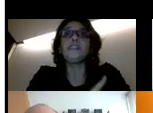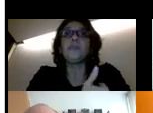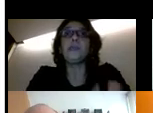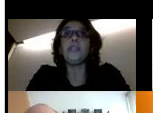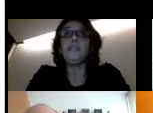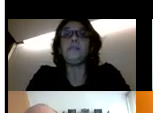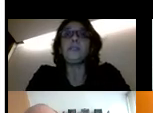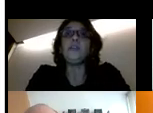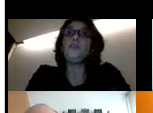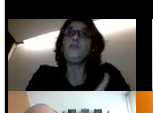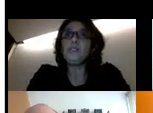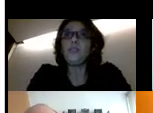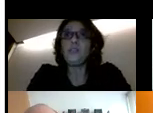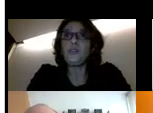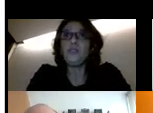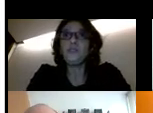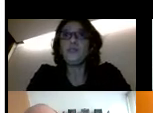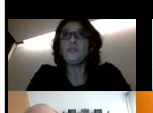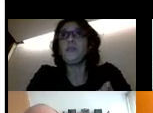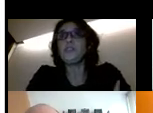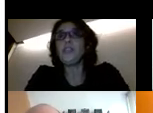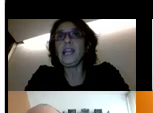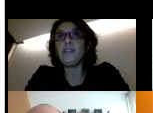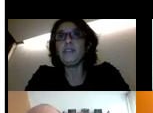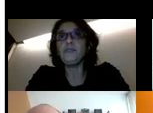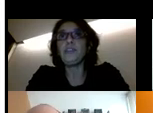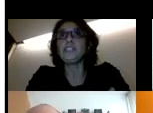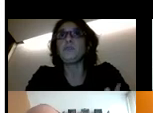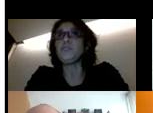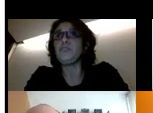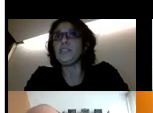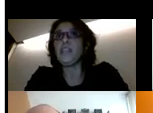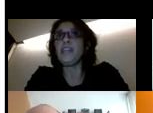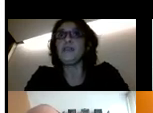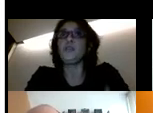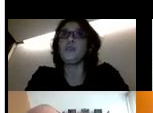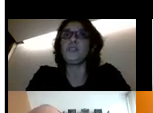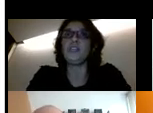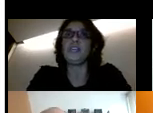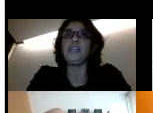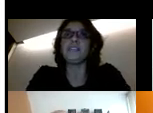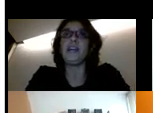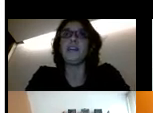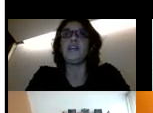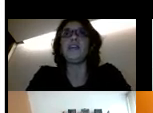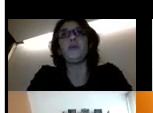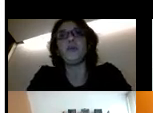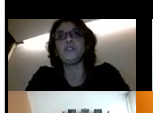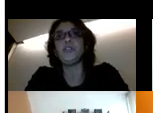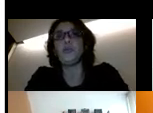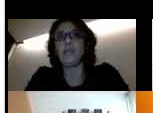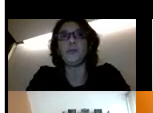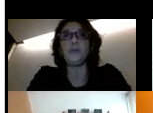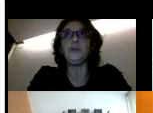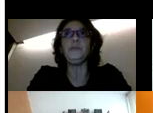veíamos que se repetían movimientos de ojos, movimientos de labios, expresiones faciales, movimientos de cabeza o